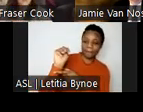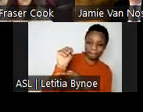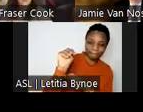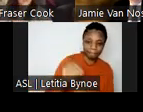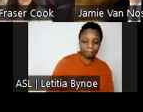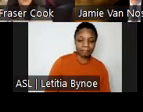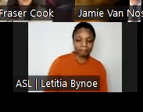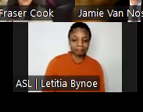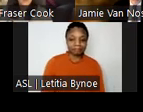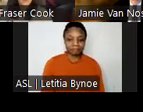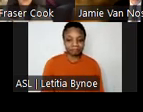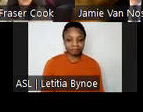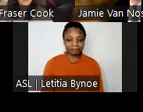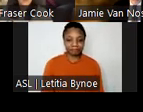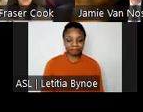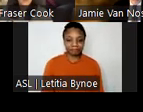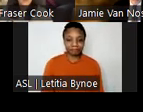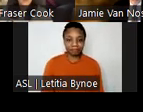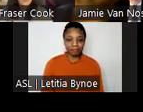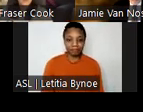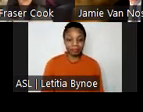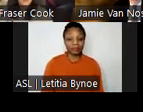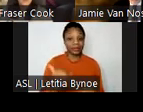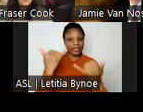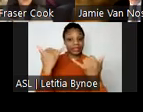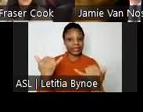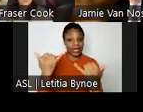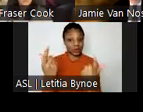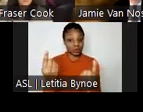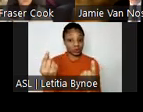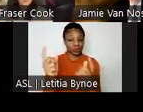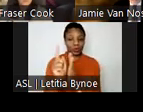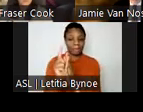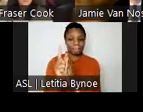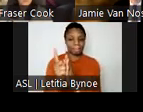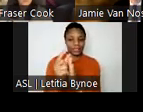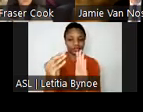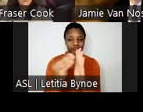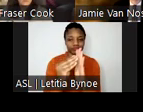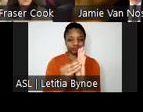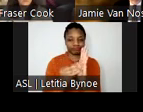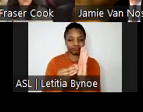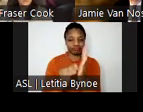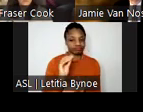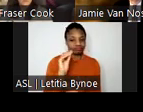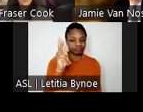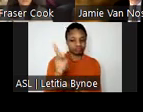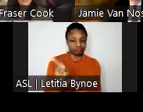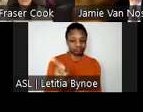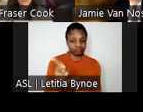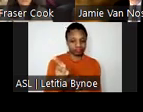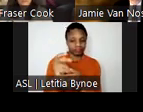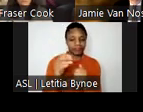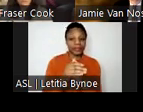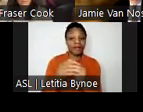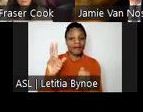y ahora vamos a pasar aprar a la aprobación de